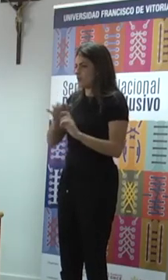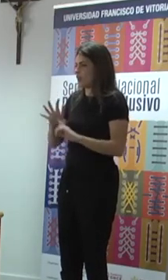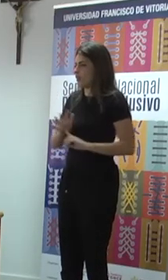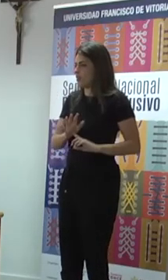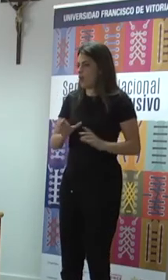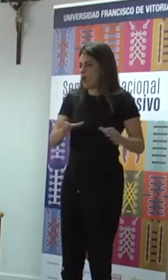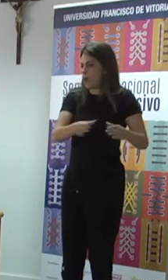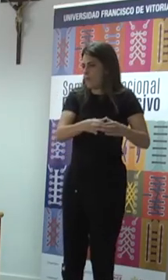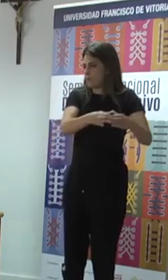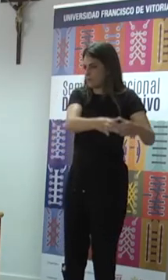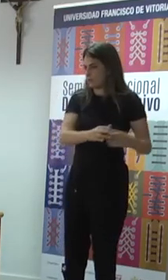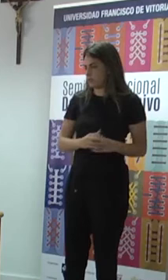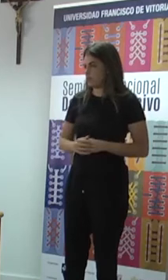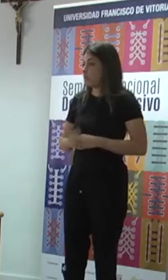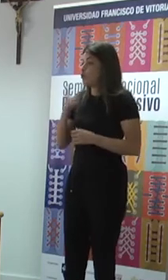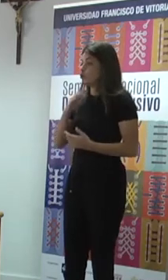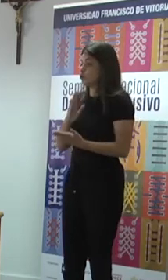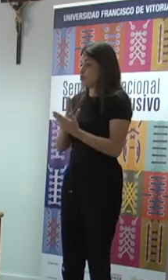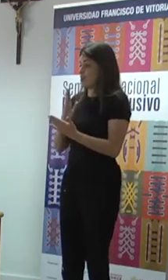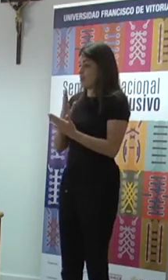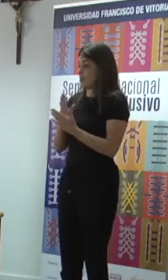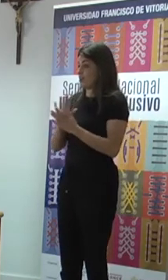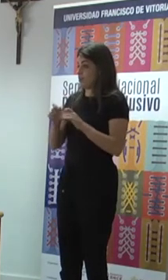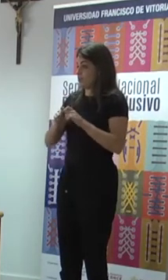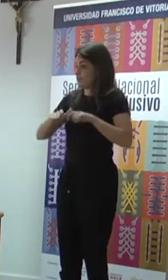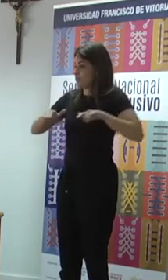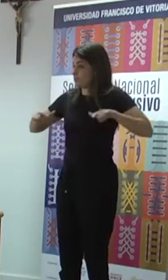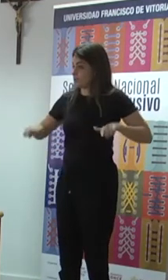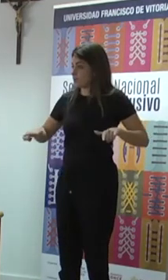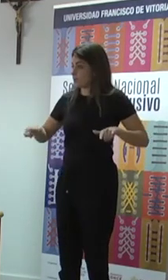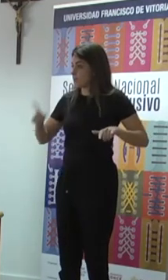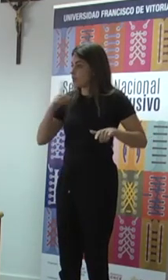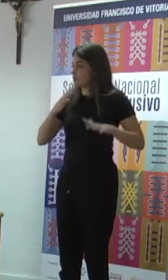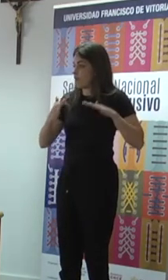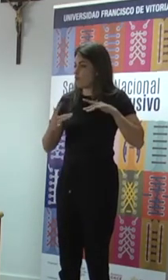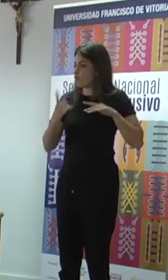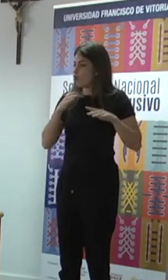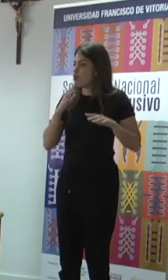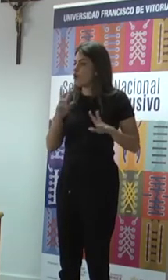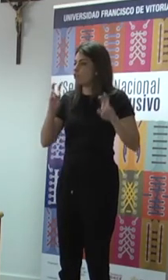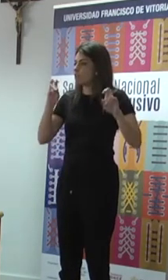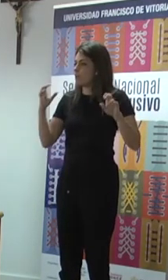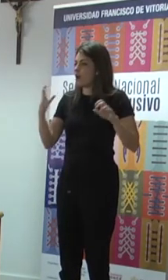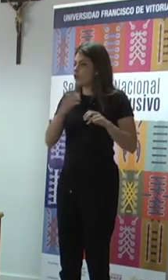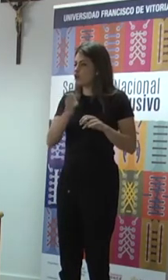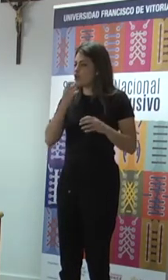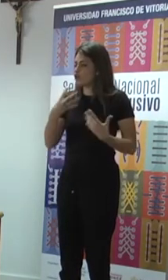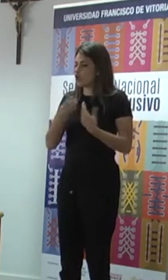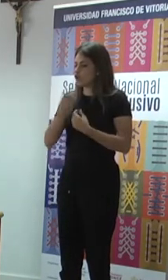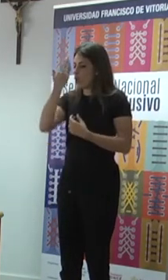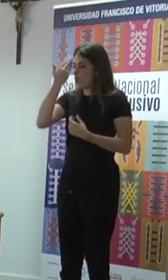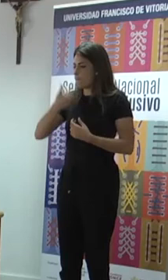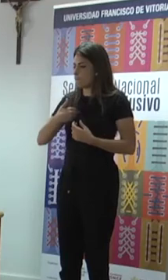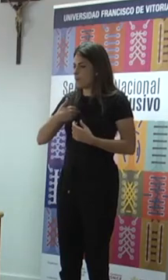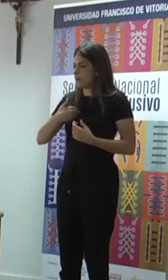Simplemente con coger y decir, pues en una clase de todo el temario de fútbol vamos a hacerlo con parálisis cerebral y vamos a simular que tenemos una